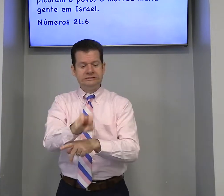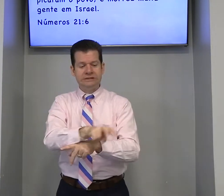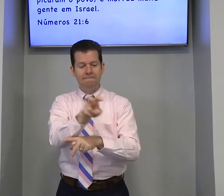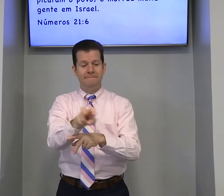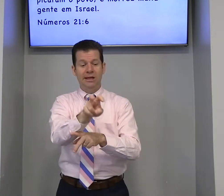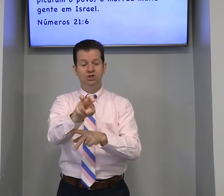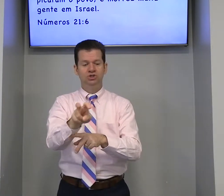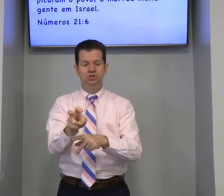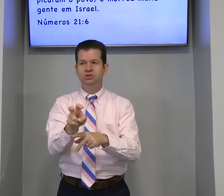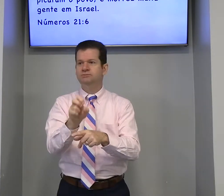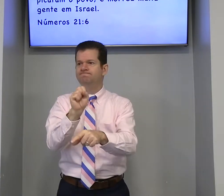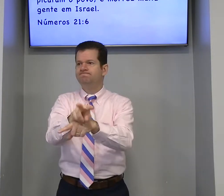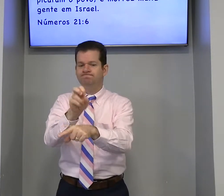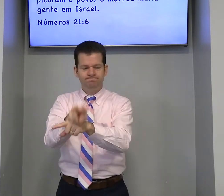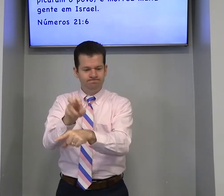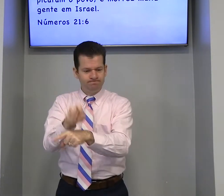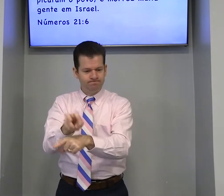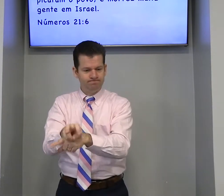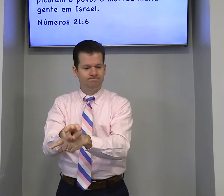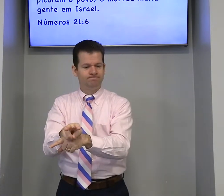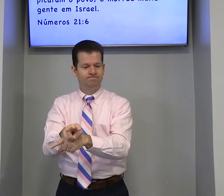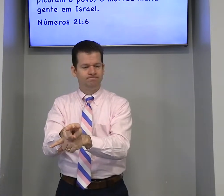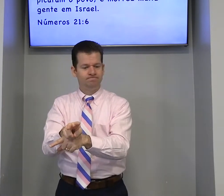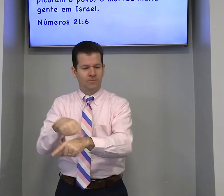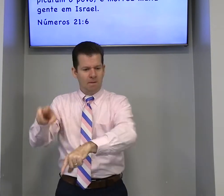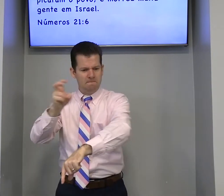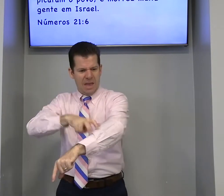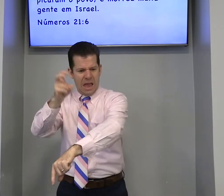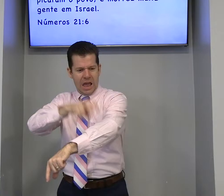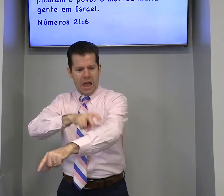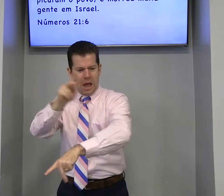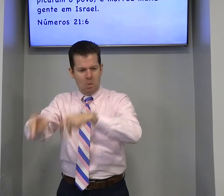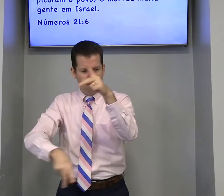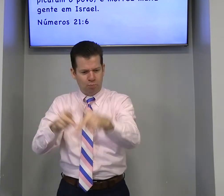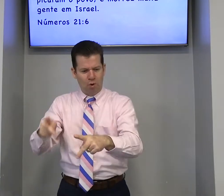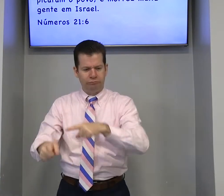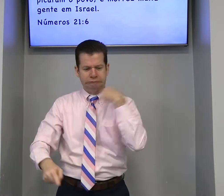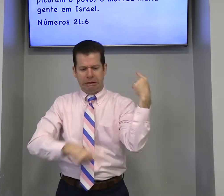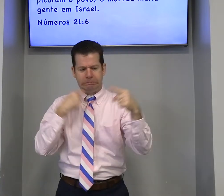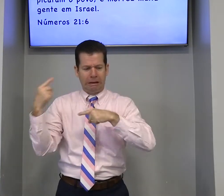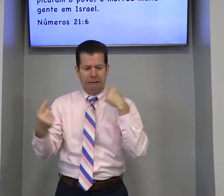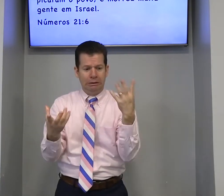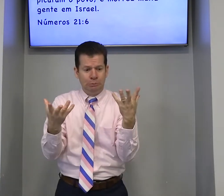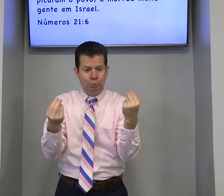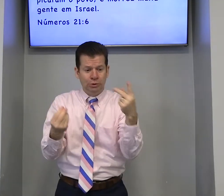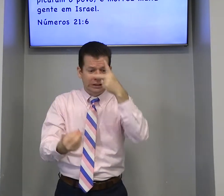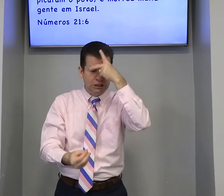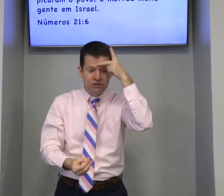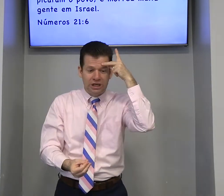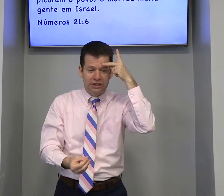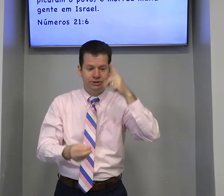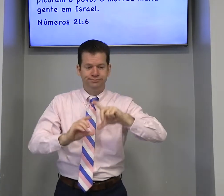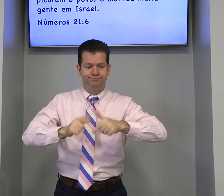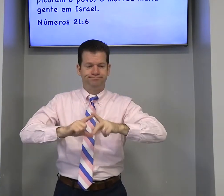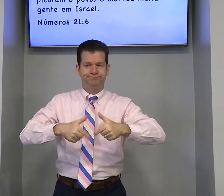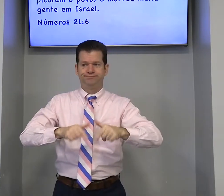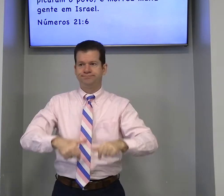povo serpentes ardentes, venenosos, que picaram o povo e morreu muita gente em